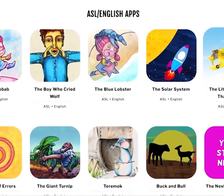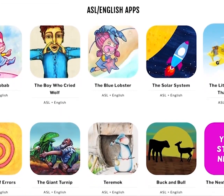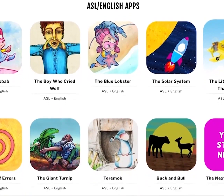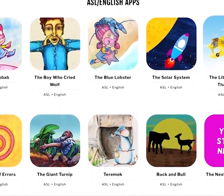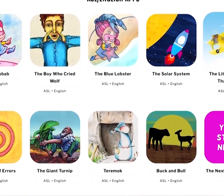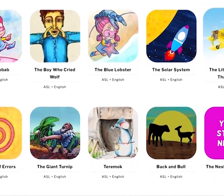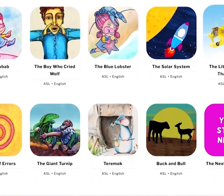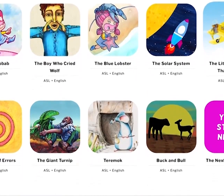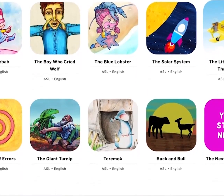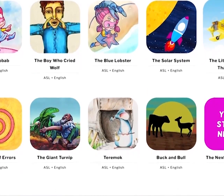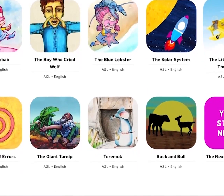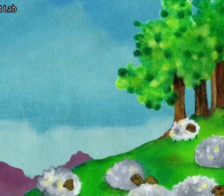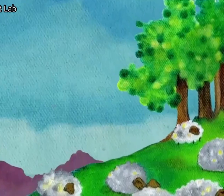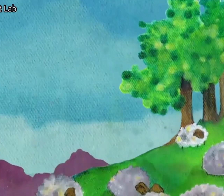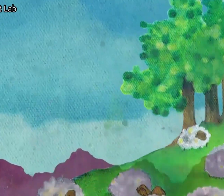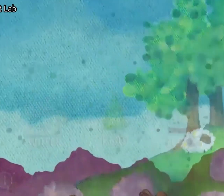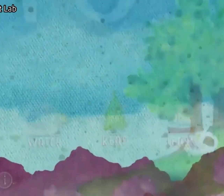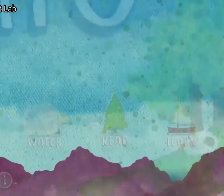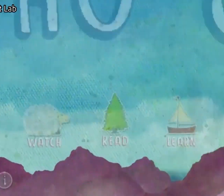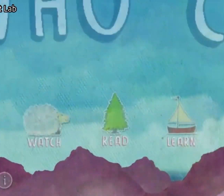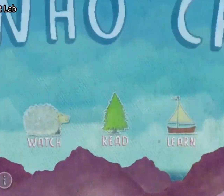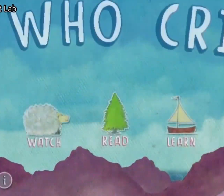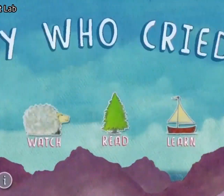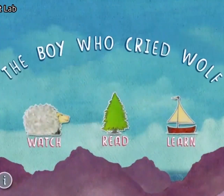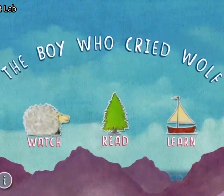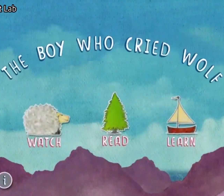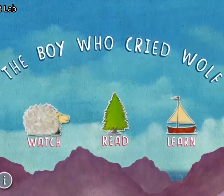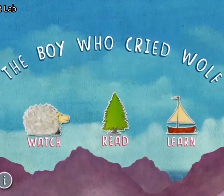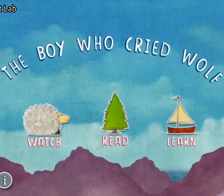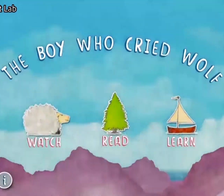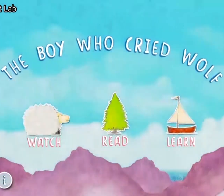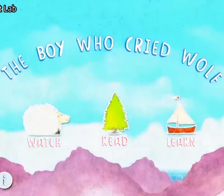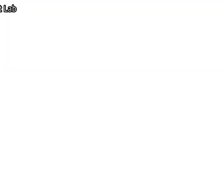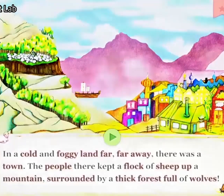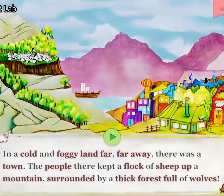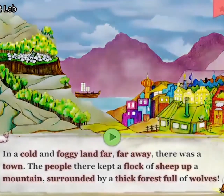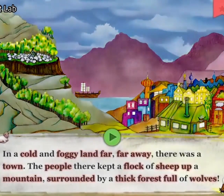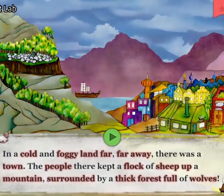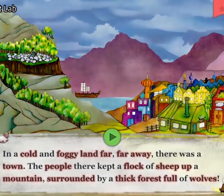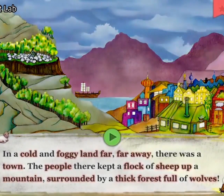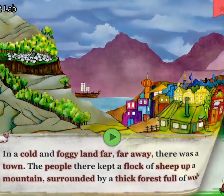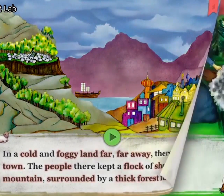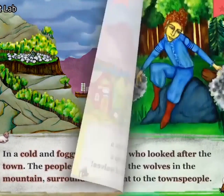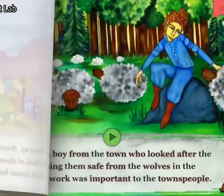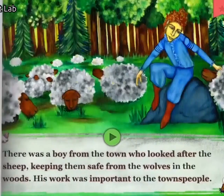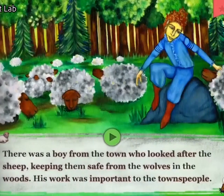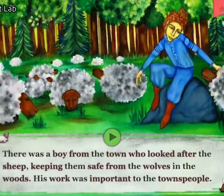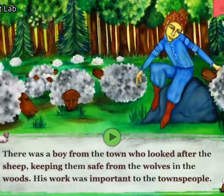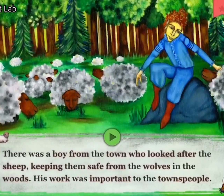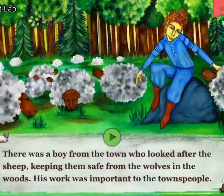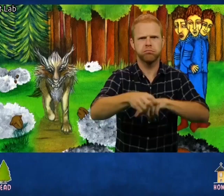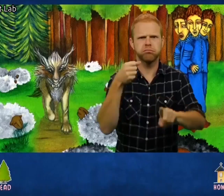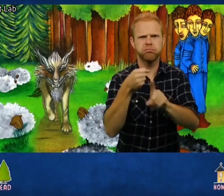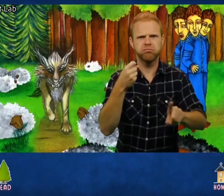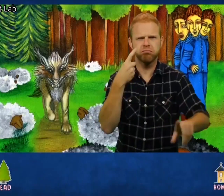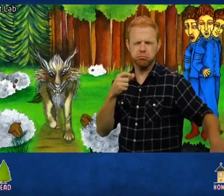ایپ تیار کی ہے جس پر 2 زبانوں میں بچوں کی کہانیوں اور تعلیمی مواد پر مبنی کتاب مفت فراہم کی گئی